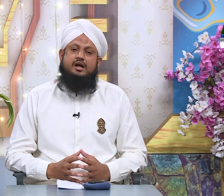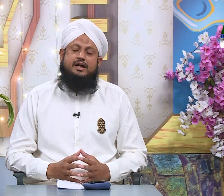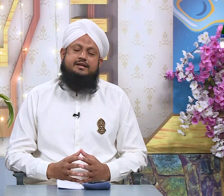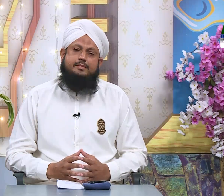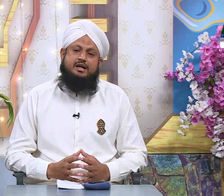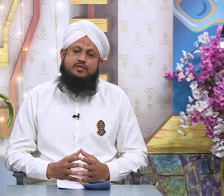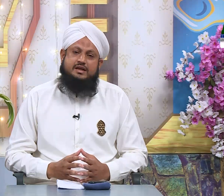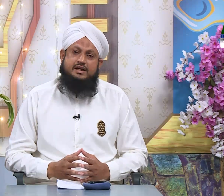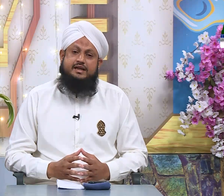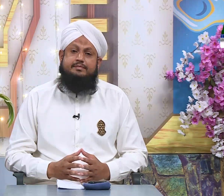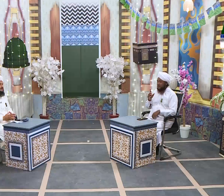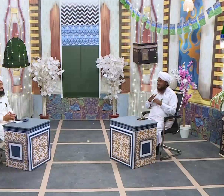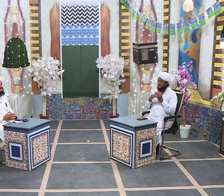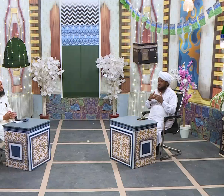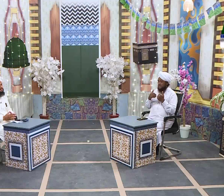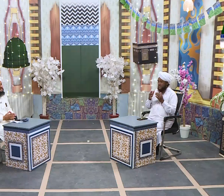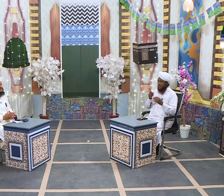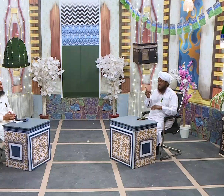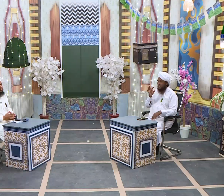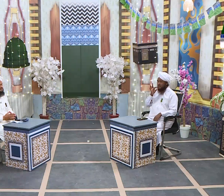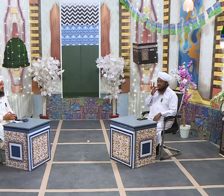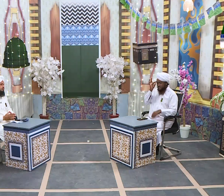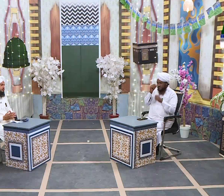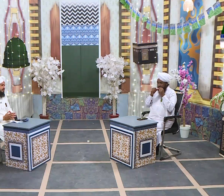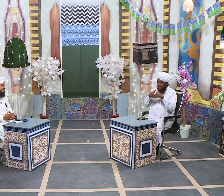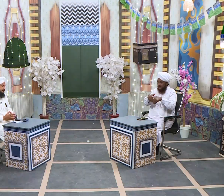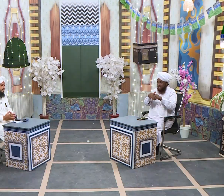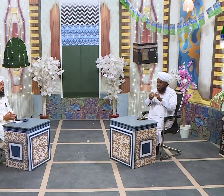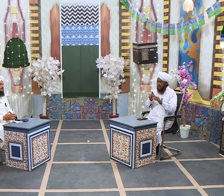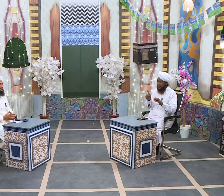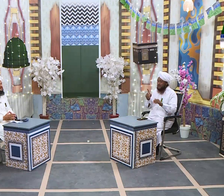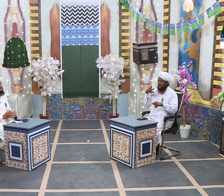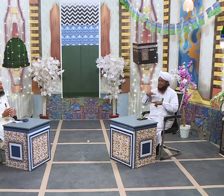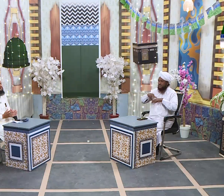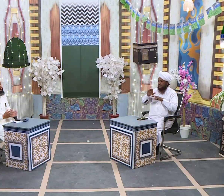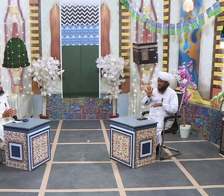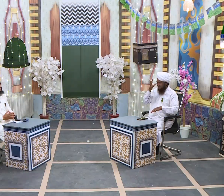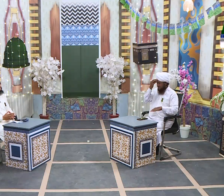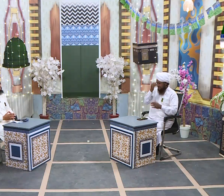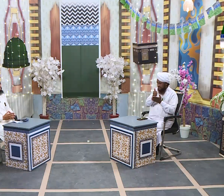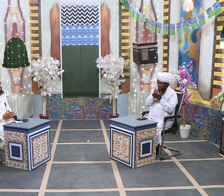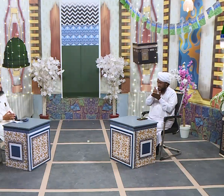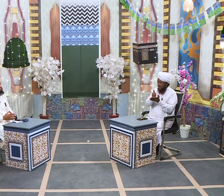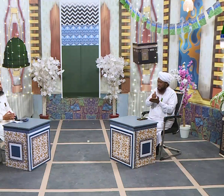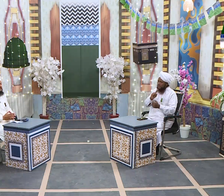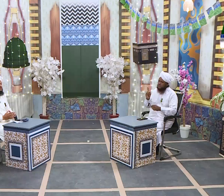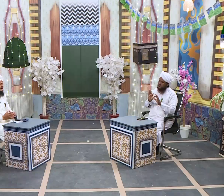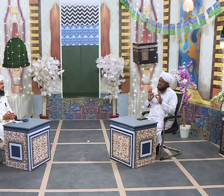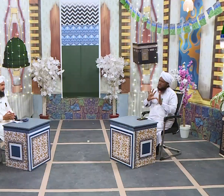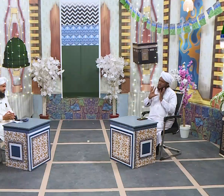اللہ تبارک و تعالی نے میری قبر پر ایک فرشتے کو مقرر فرمایا ہے جسے تمام مخلوقات کی آواز سننے کی طاقت عطا فرمائی